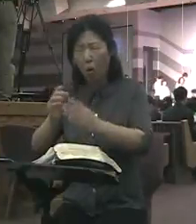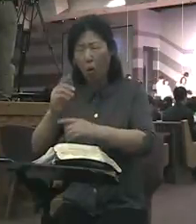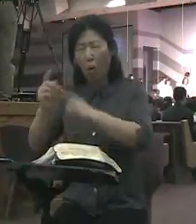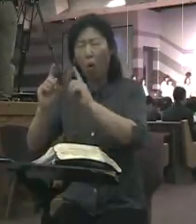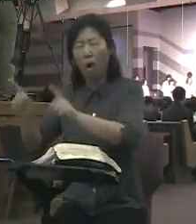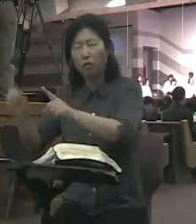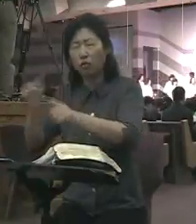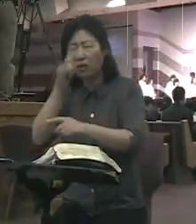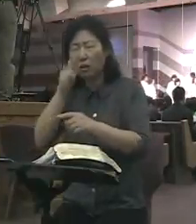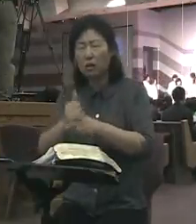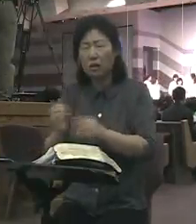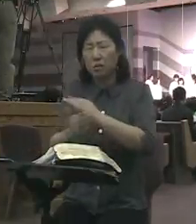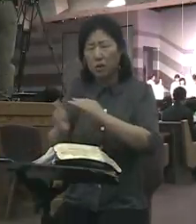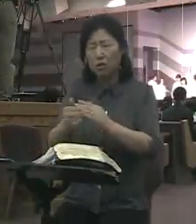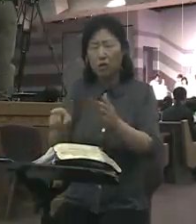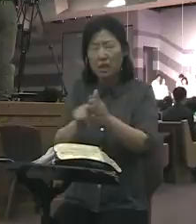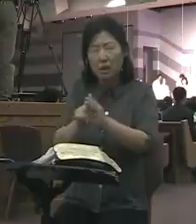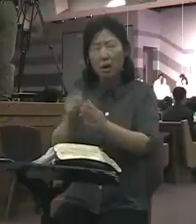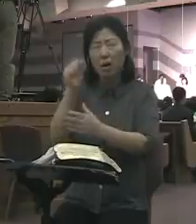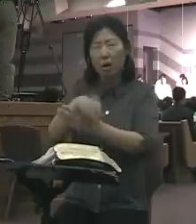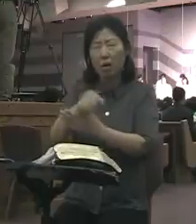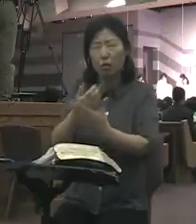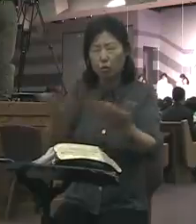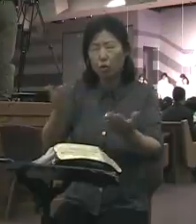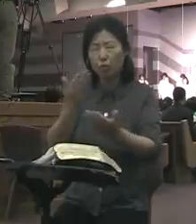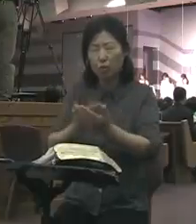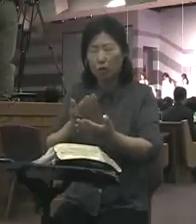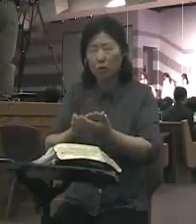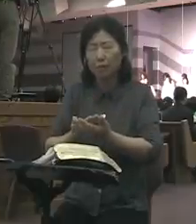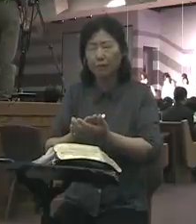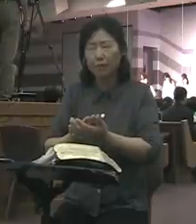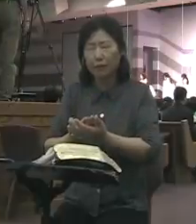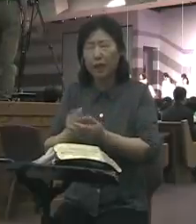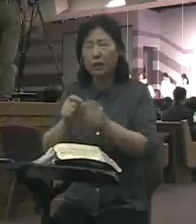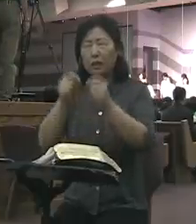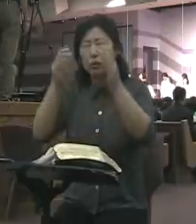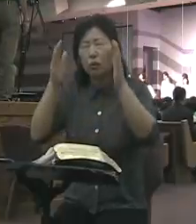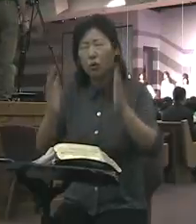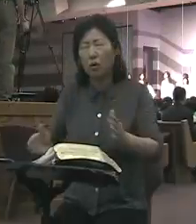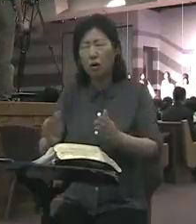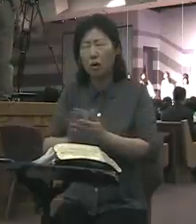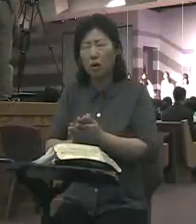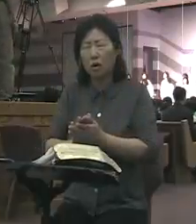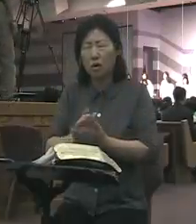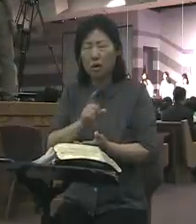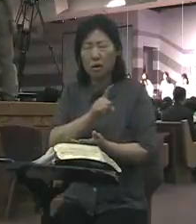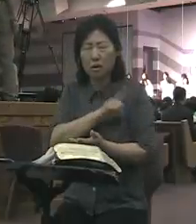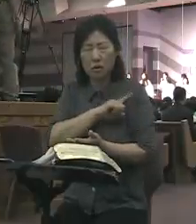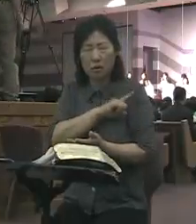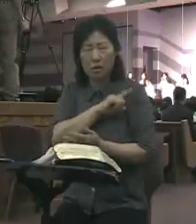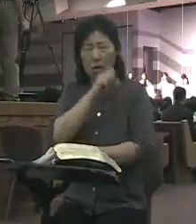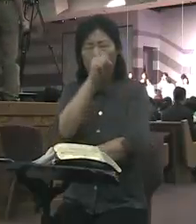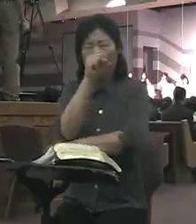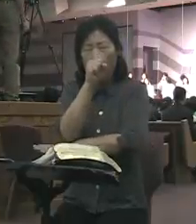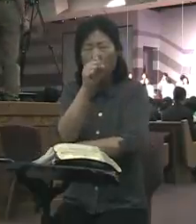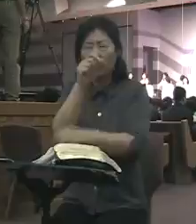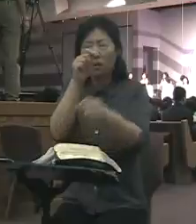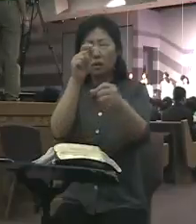신앙을 저희들에게 허락하여 주시옵소서. 그동안 가장 본질적인 하나님